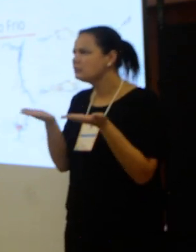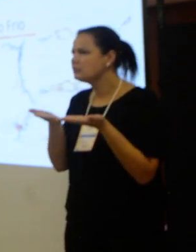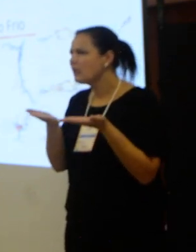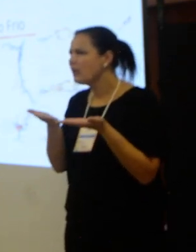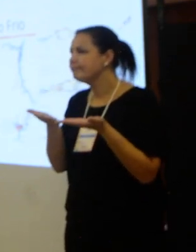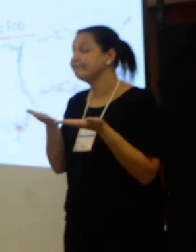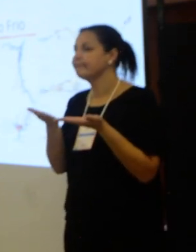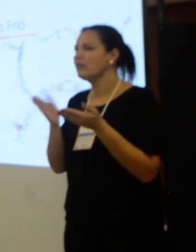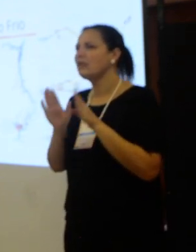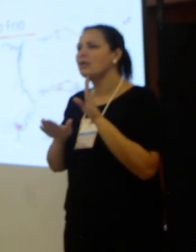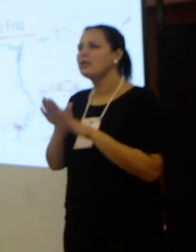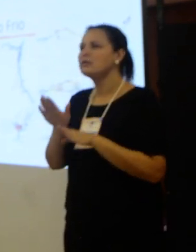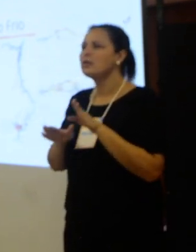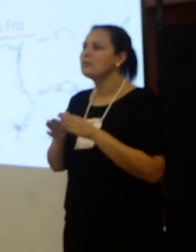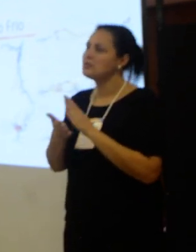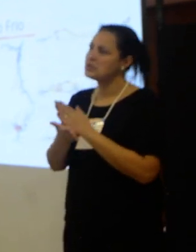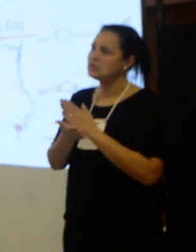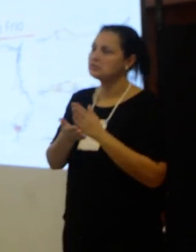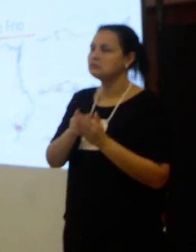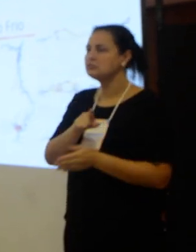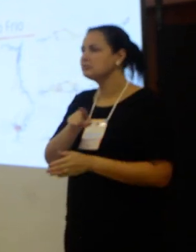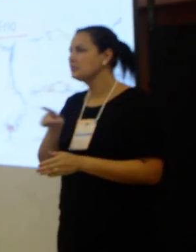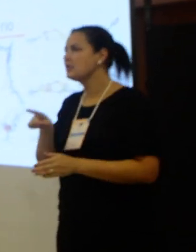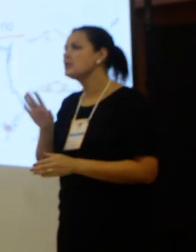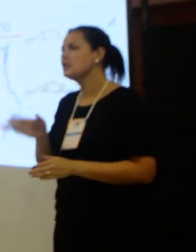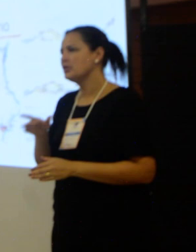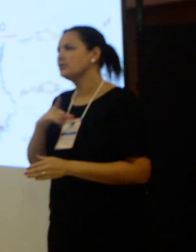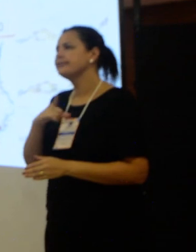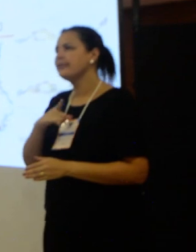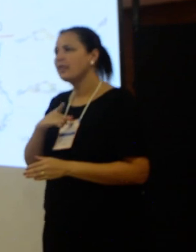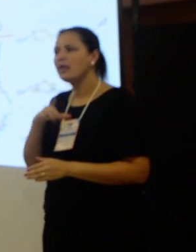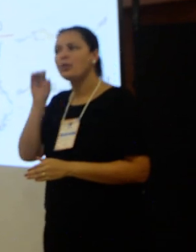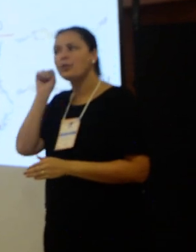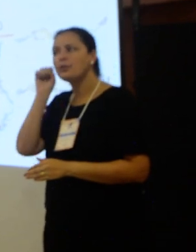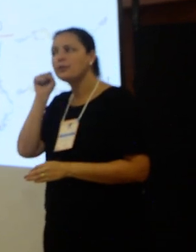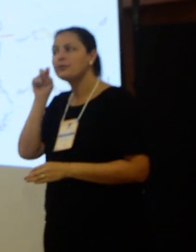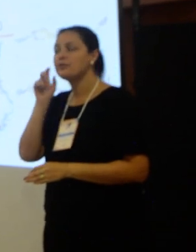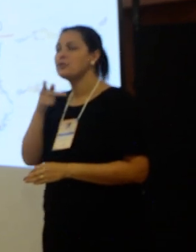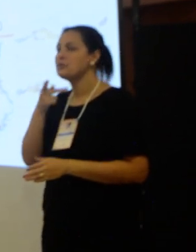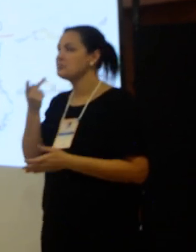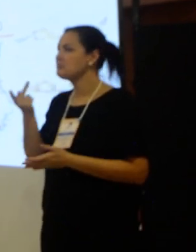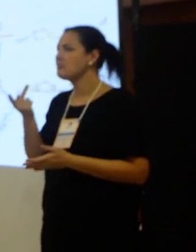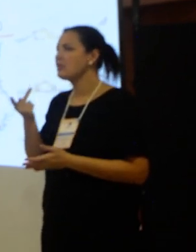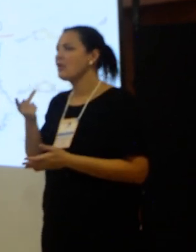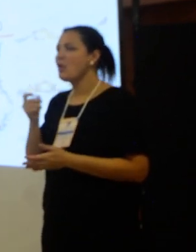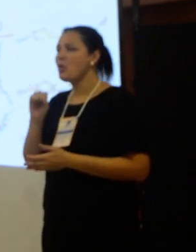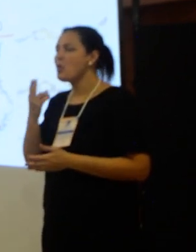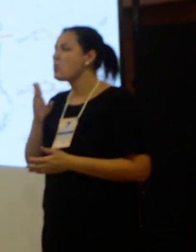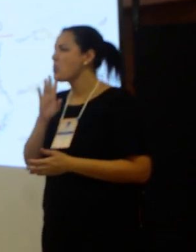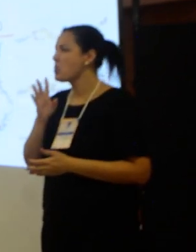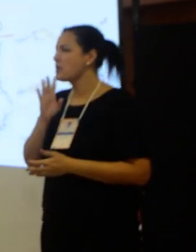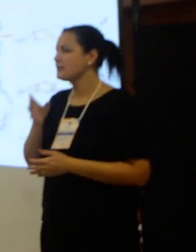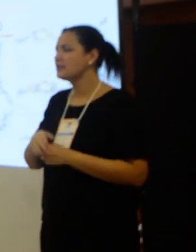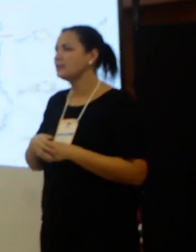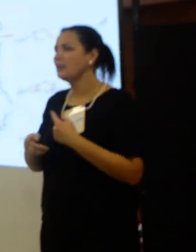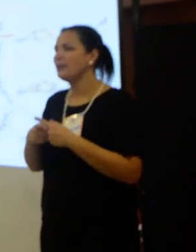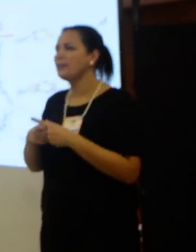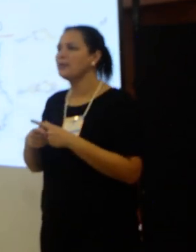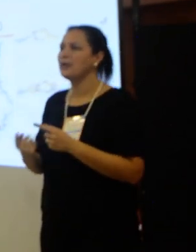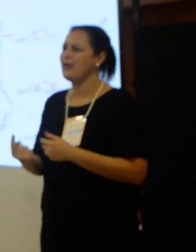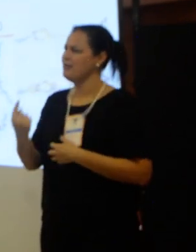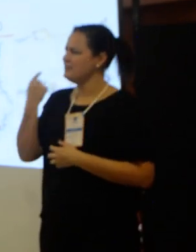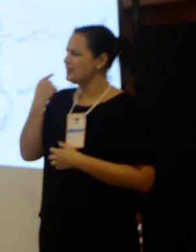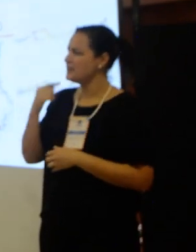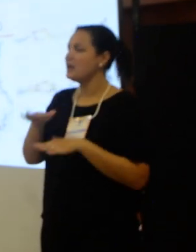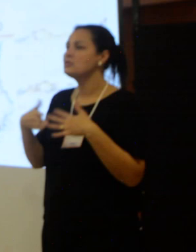vocês já tenham ouvido falar no projeto Orla em Cabo Frio. Por quê? Lá, quando foram lançados os primeiros manuais, aqui também